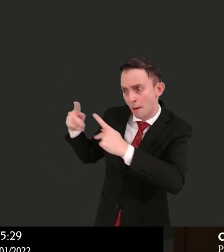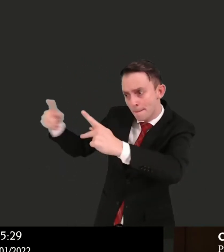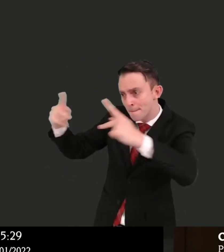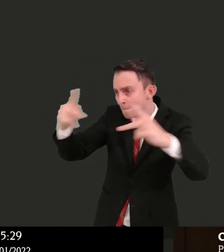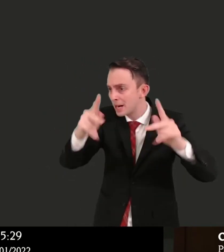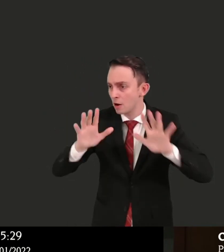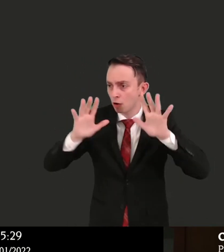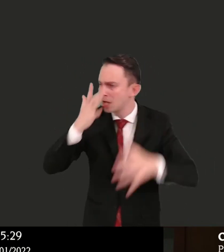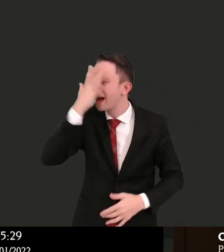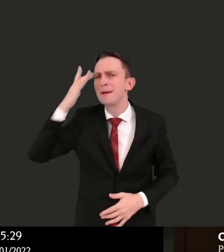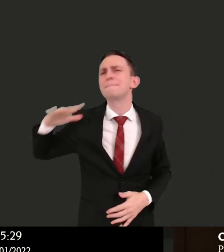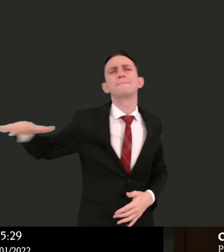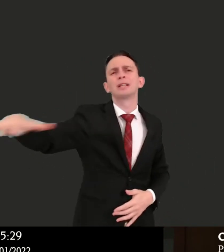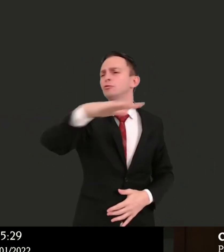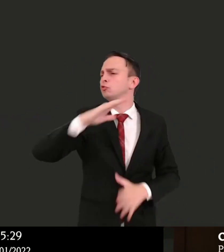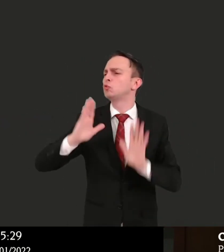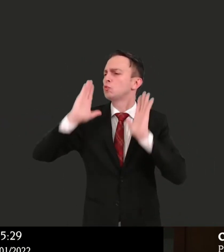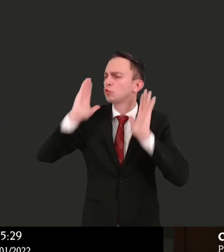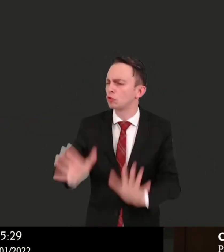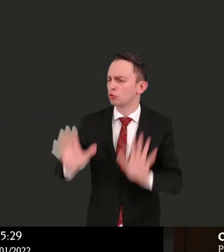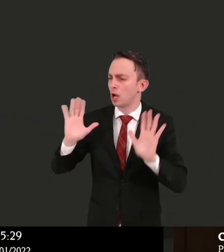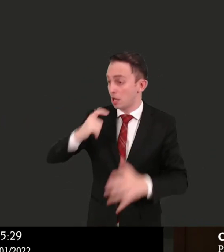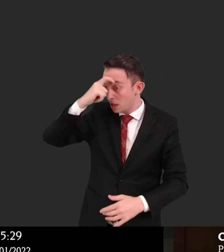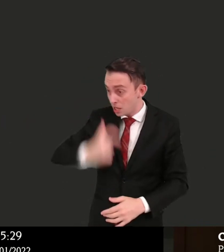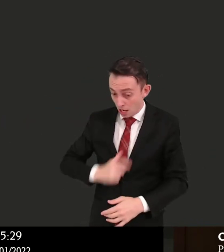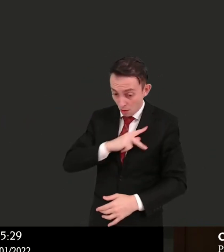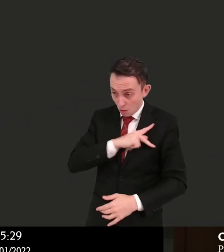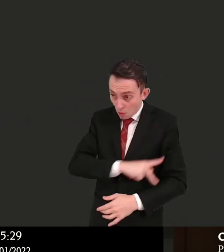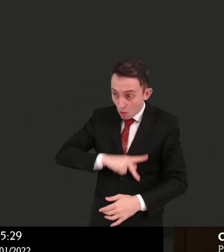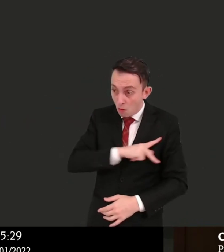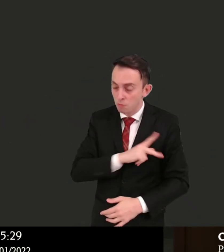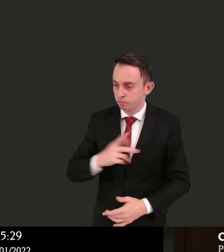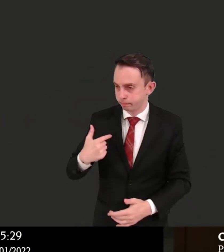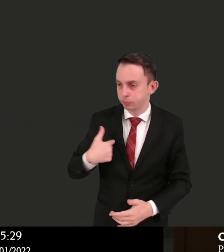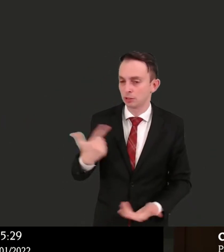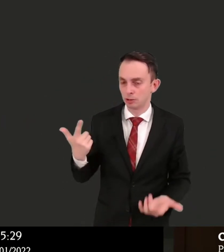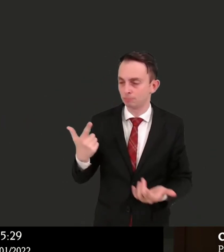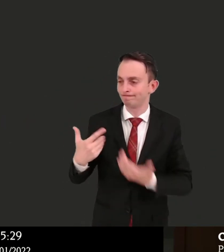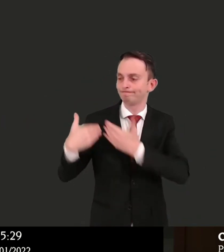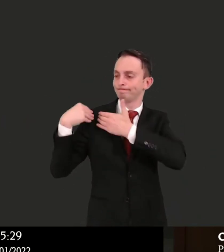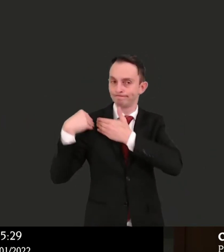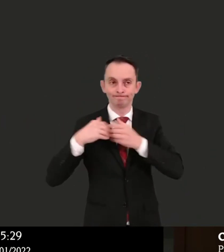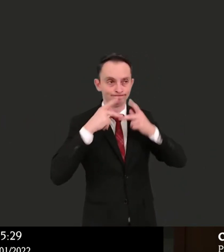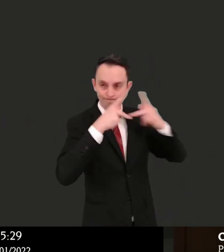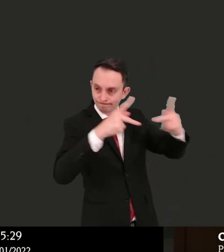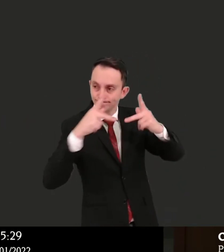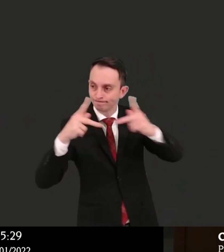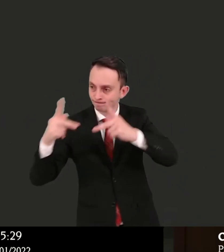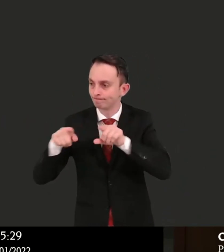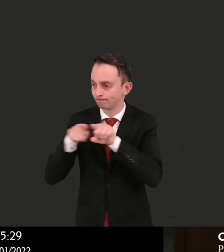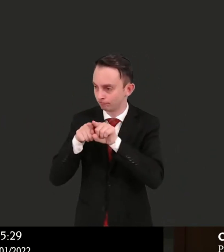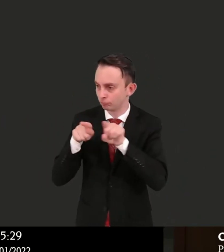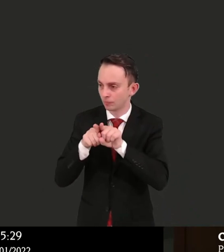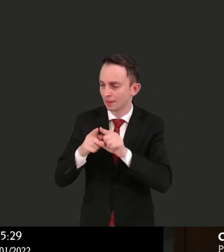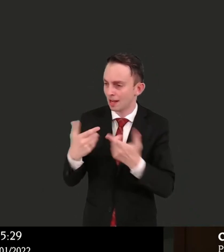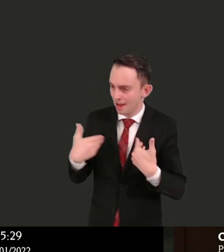e do qual eu, Paulo, estou feito ministro. Regozijo-me agora no que padeço por vós,